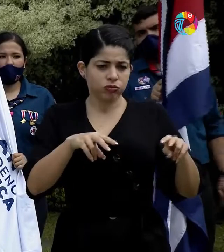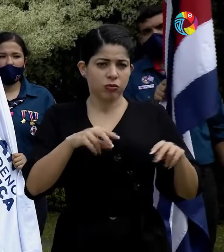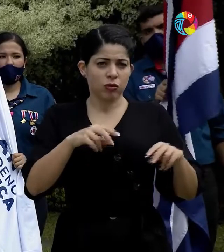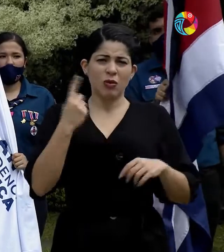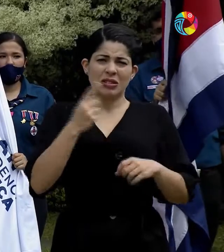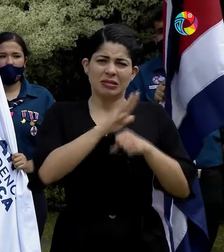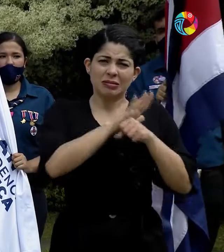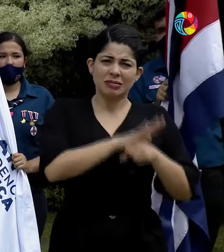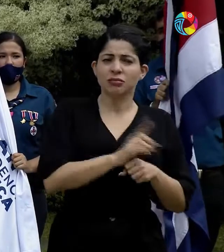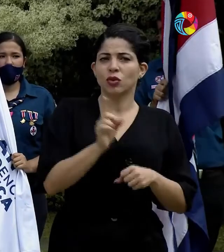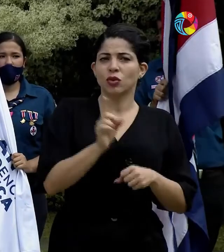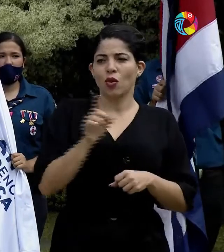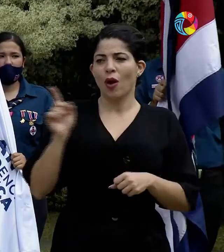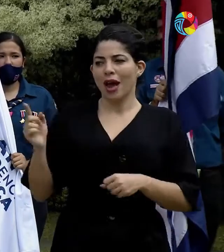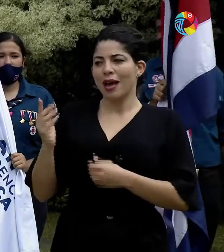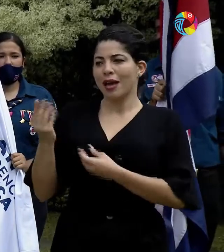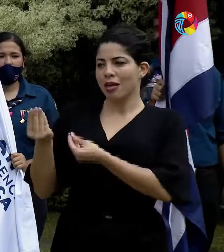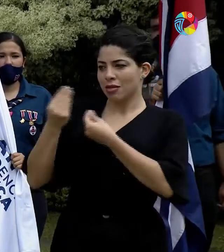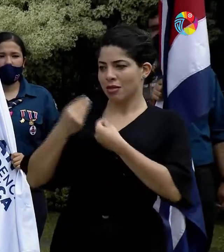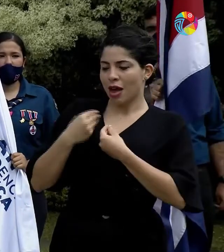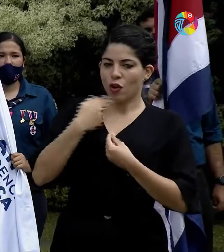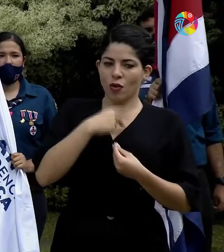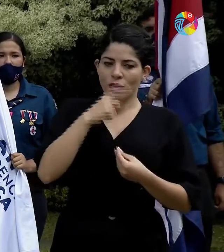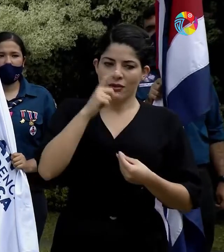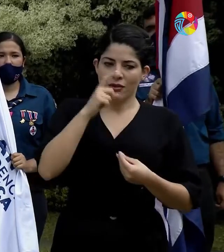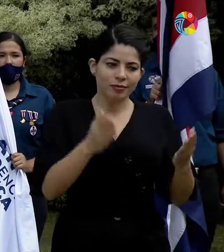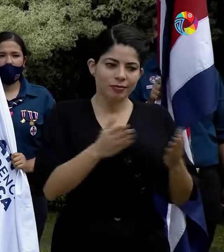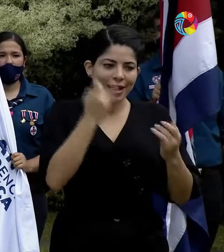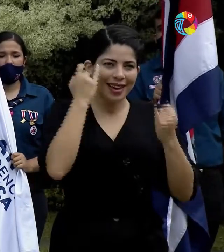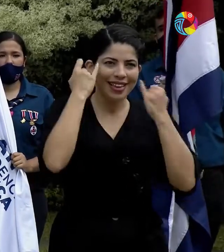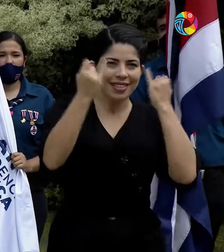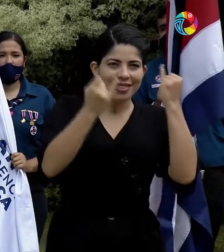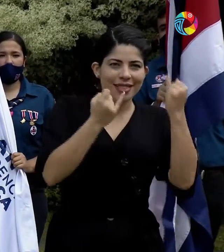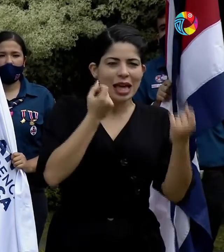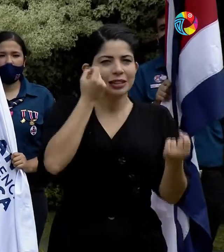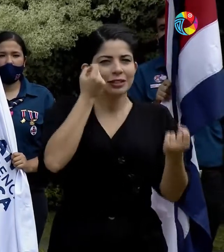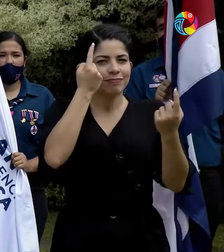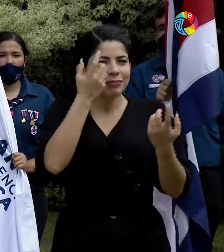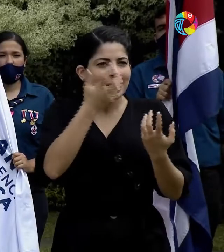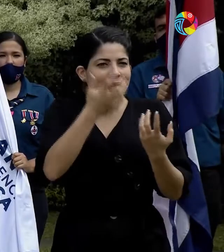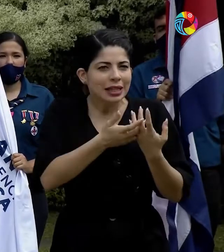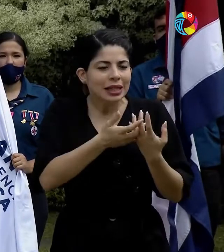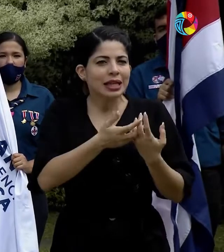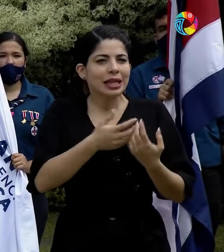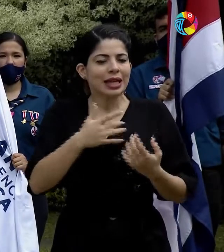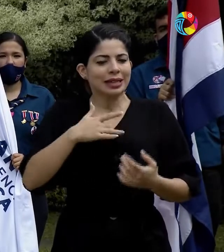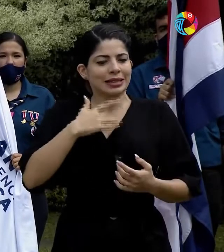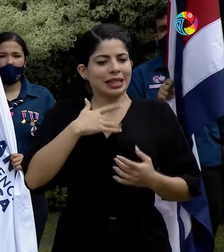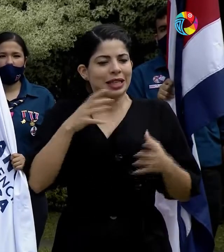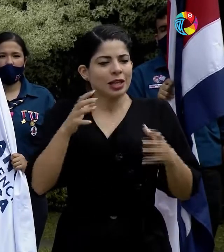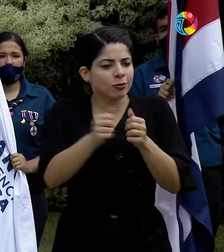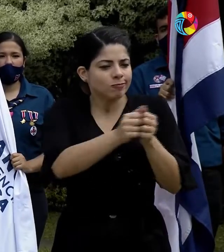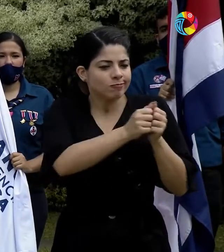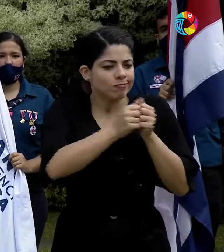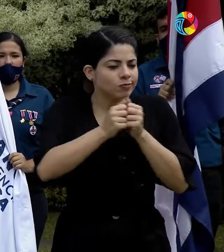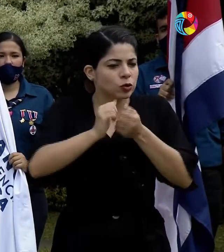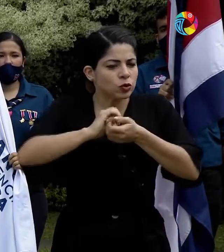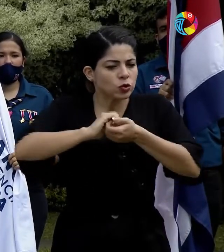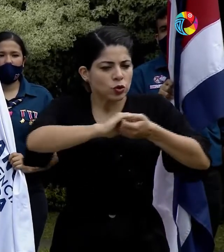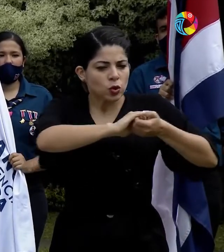fuerza, sino por las ideas, y no solo las ideas, la empatía, el sentido colectivo, la